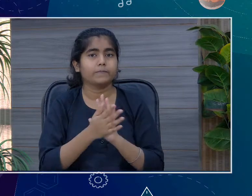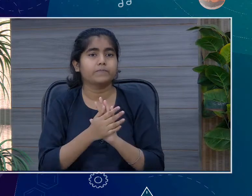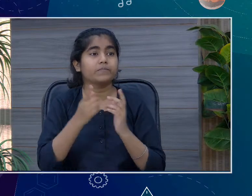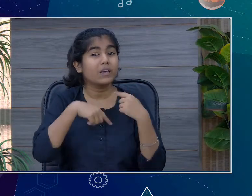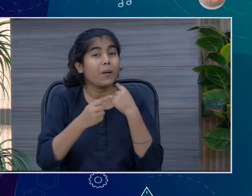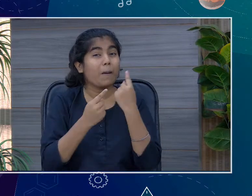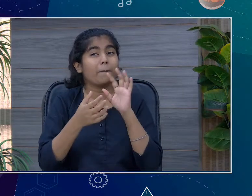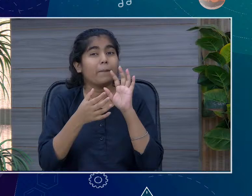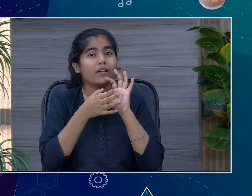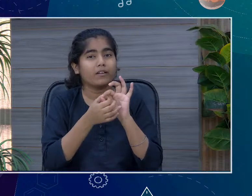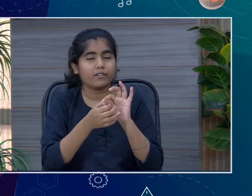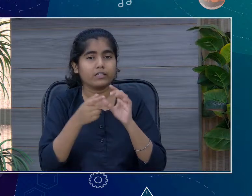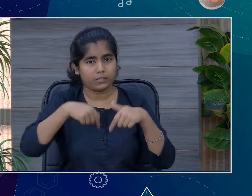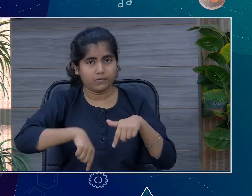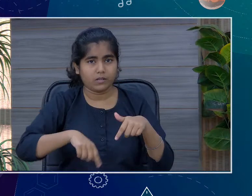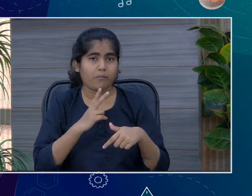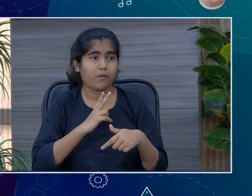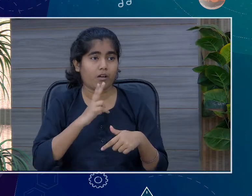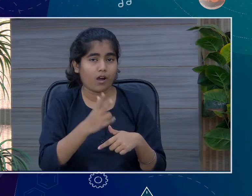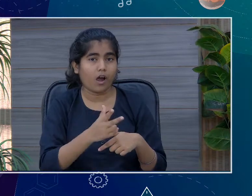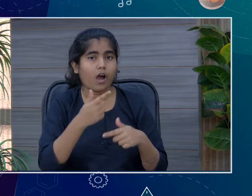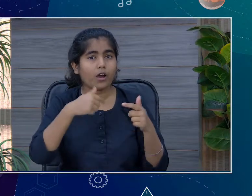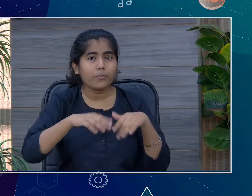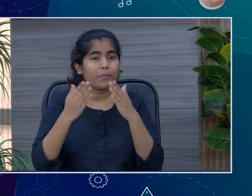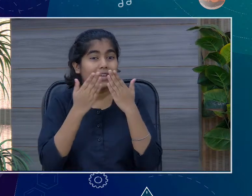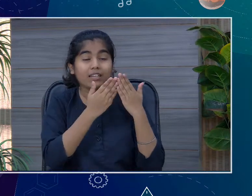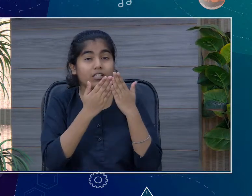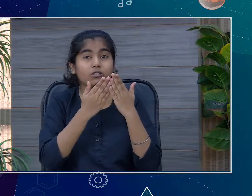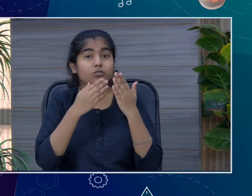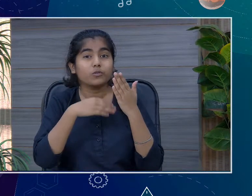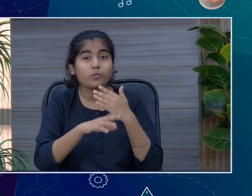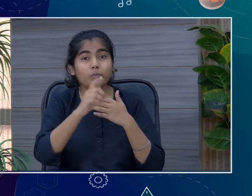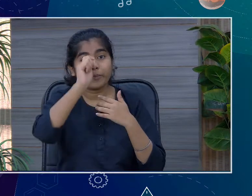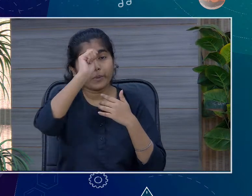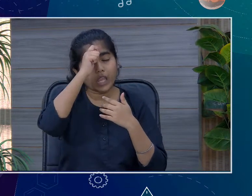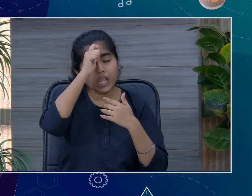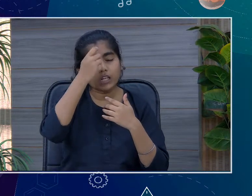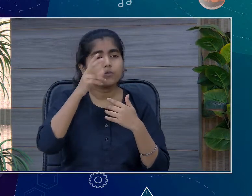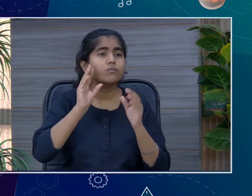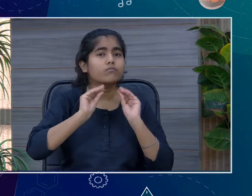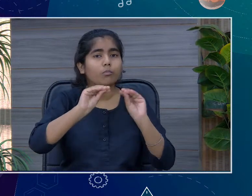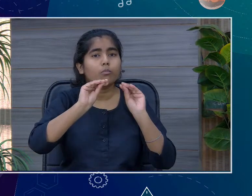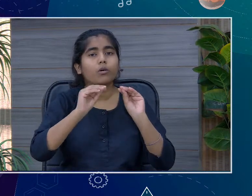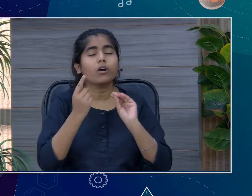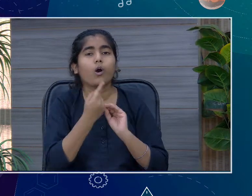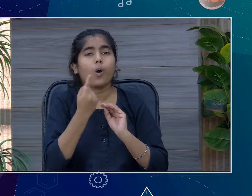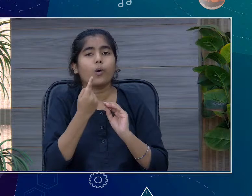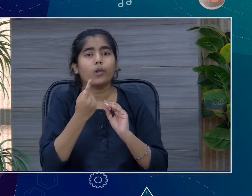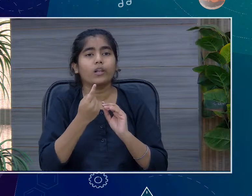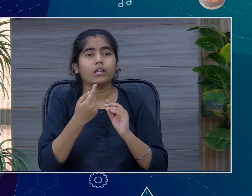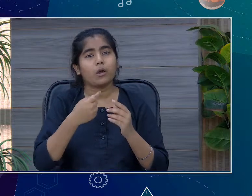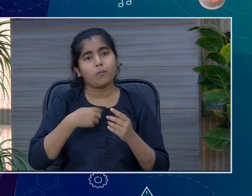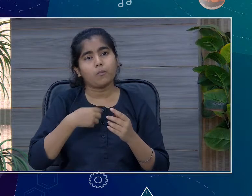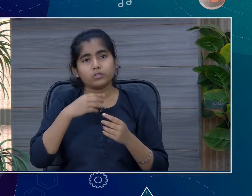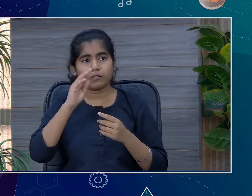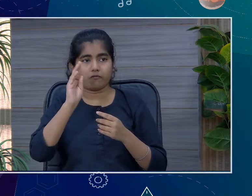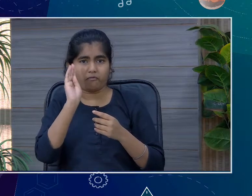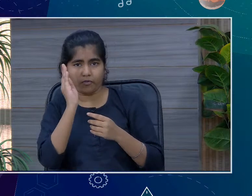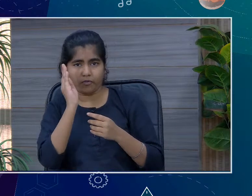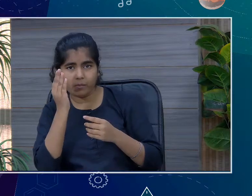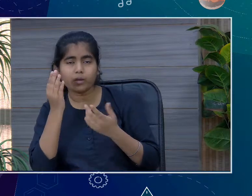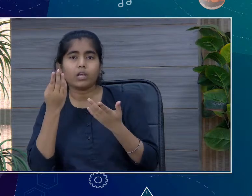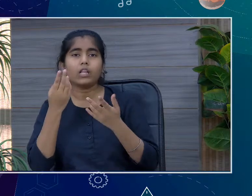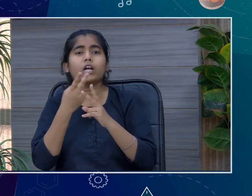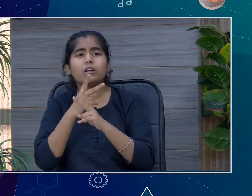बातचीत करने के लिए, जैसे मैंने अभी कहा भी कि मैं एक ऐसे स्कूल में हूँ जहाँ पे इंग्लिश मीडियम में पढ़ाई हो रही है और मुझे सिर्फ तमिल या मलयालम आती है, तो